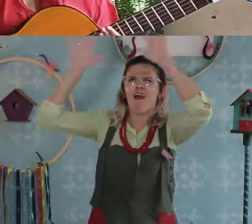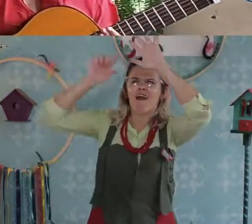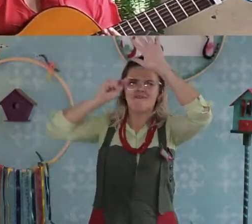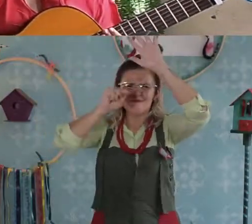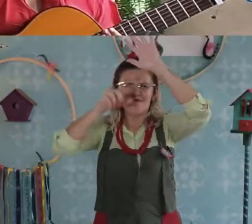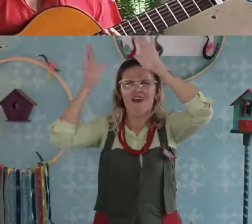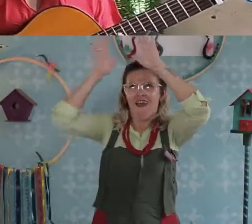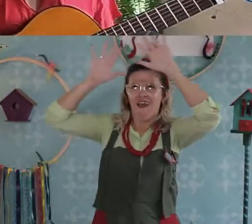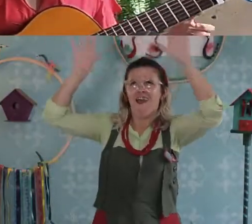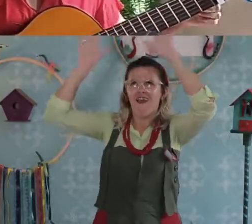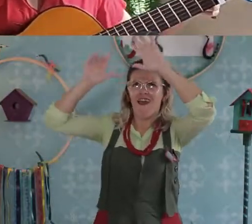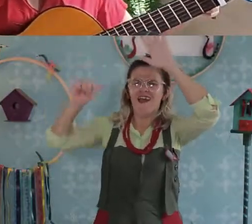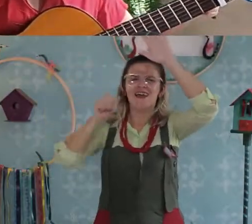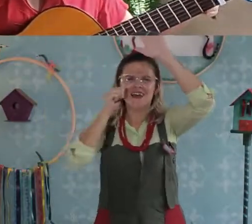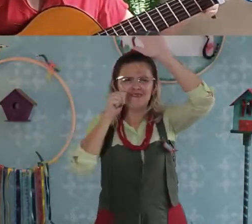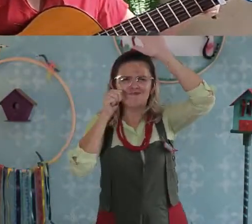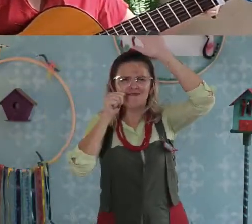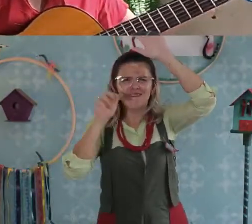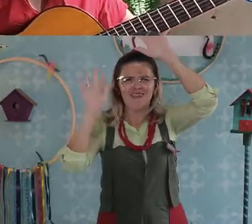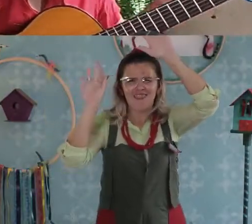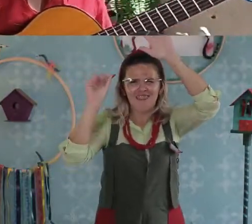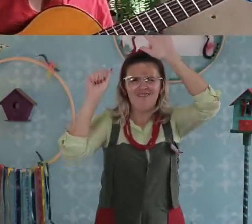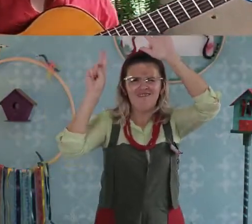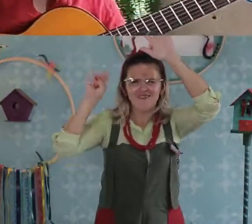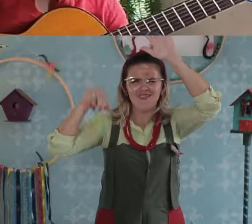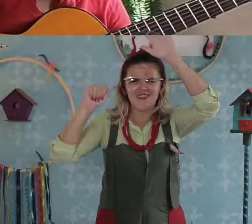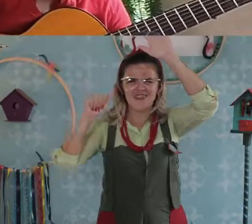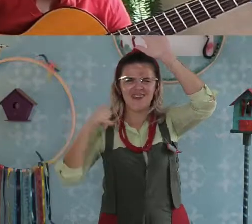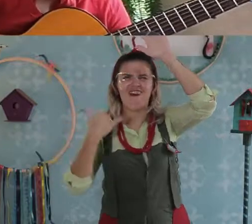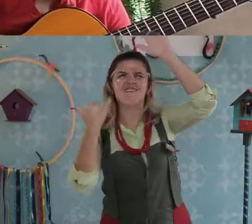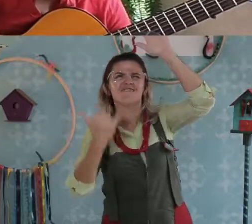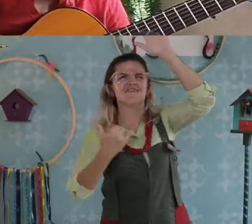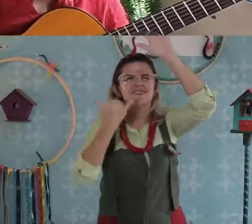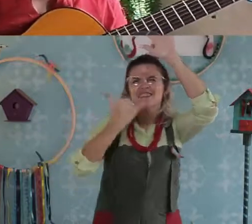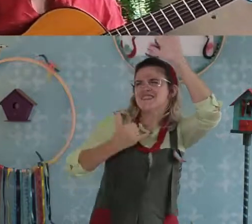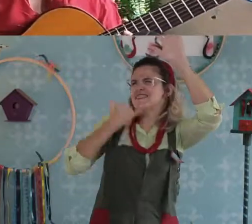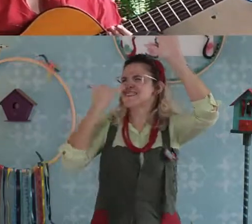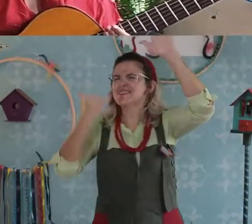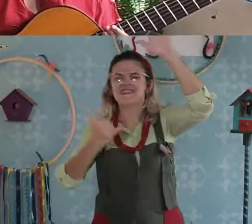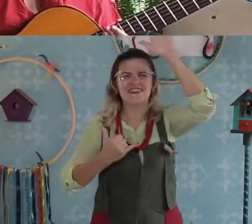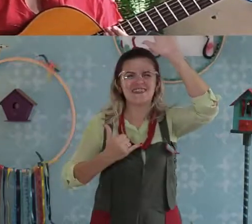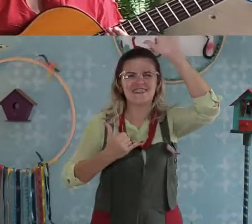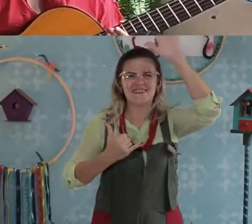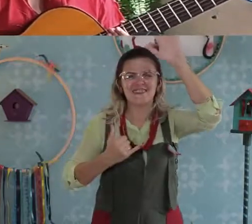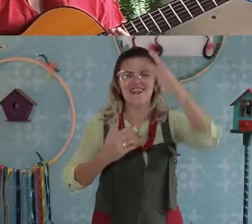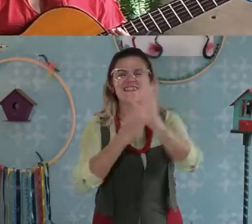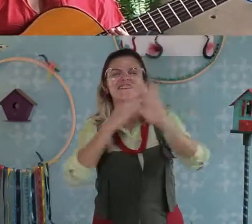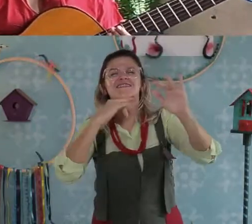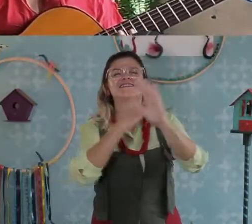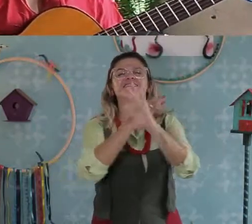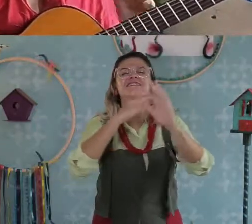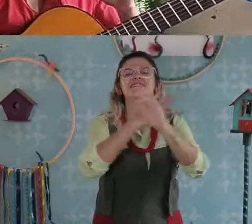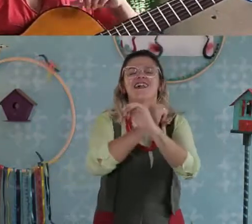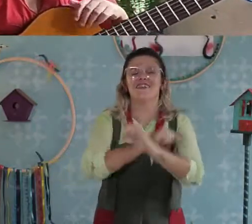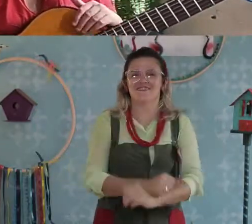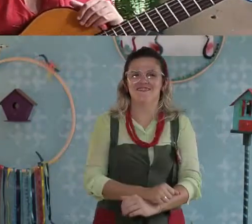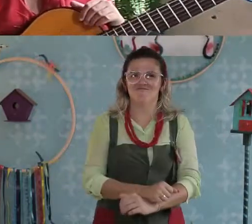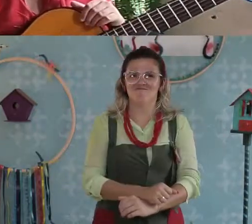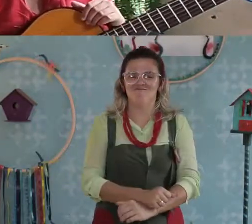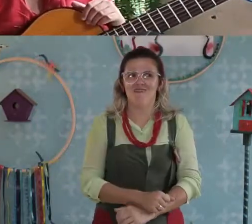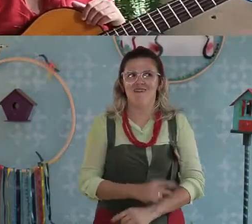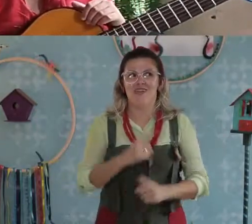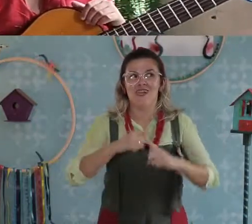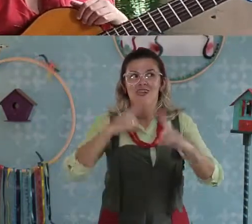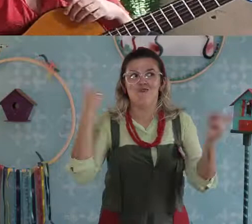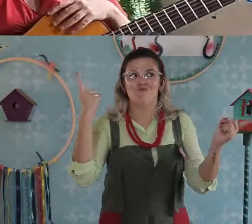Imaginaram a menina Fauna brincando pelas bandas dessa cidade bonita onde essa história aconteceu. Mas o